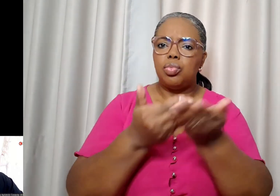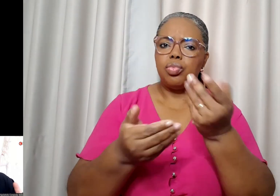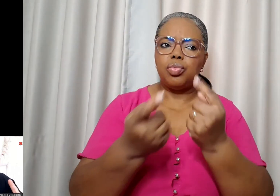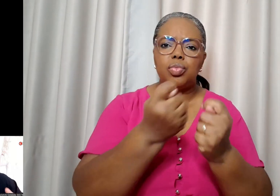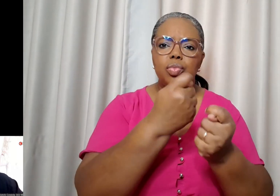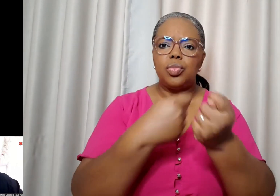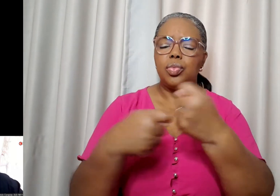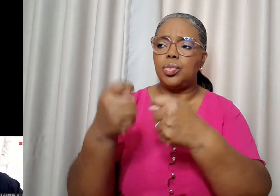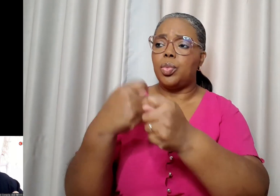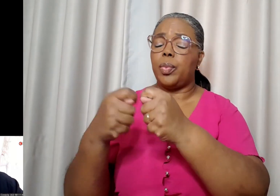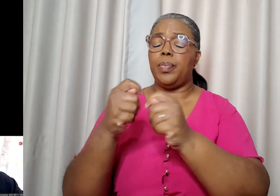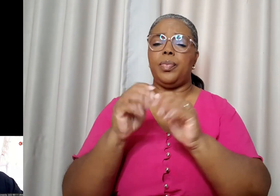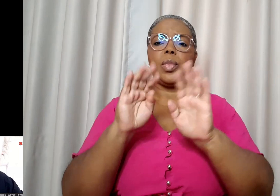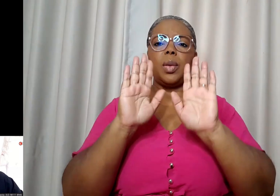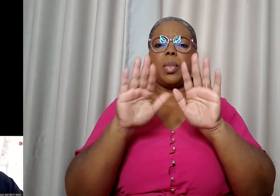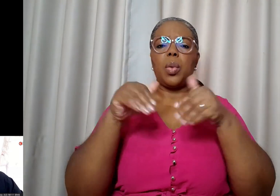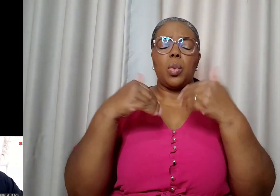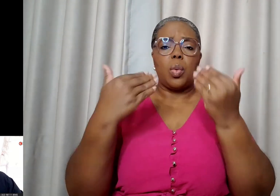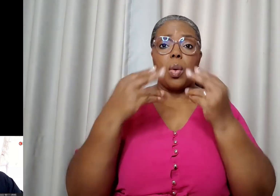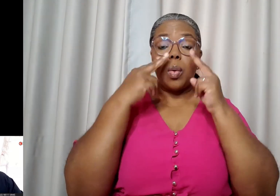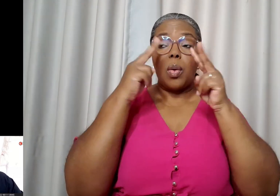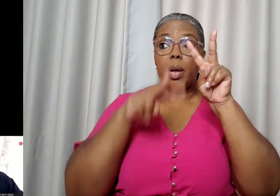Então, é isso que você tem que saber.